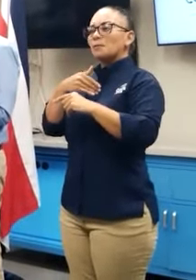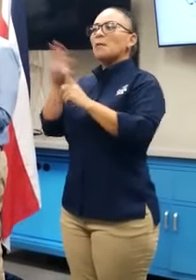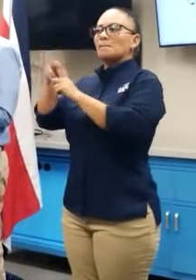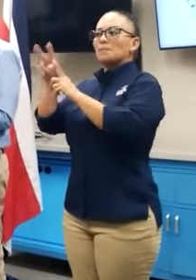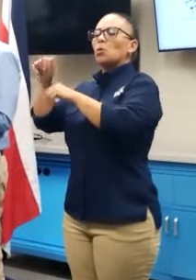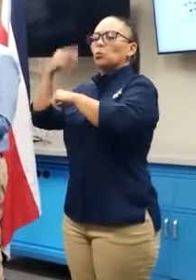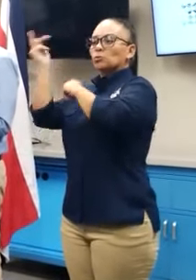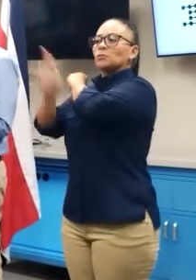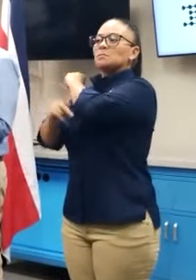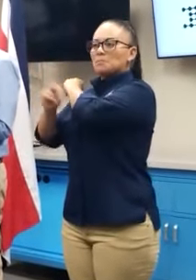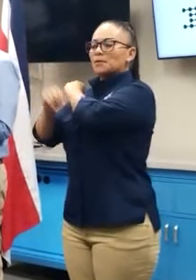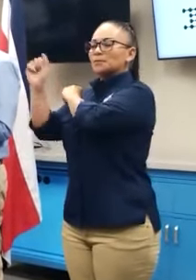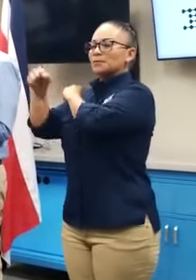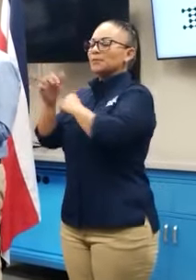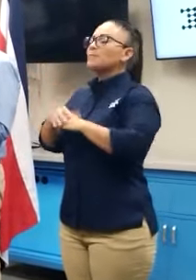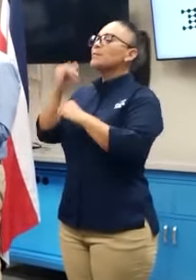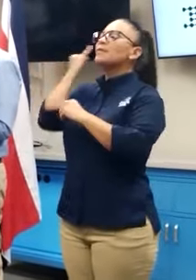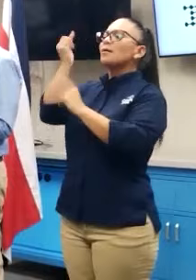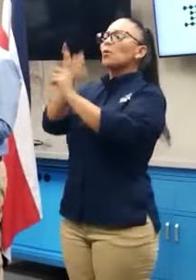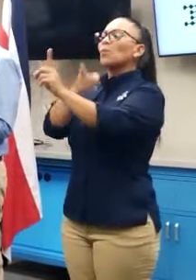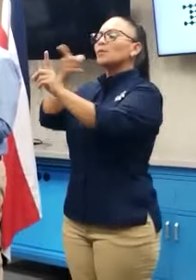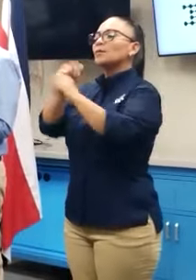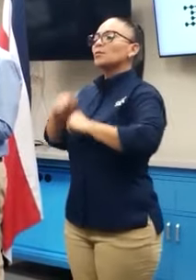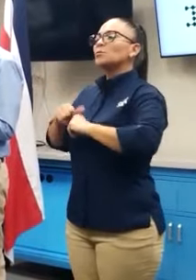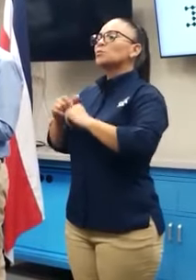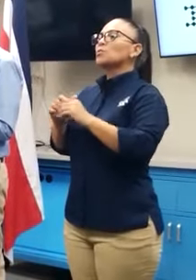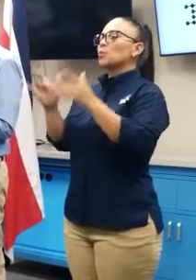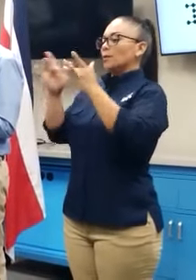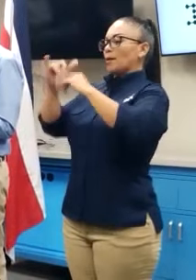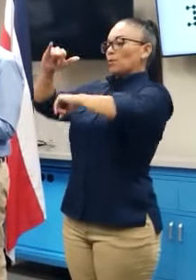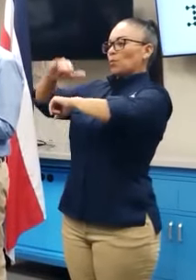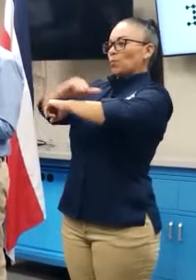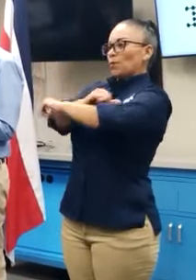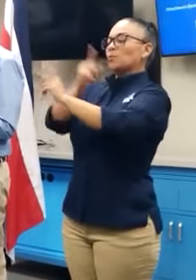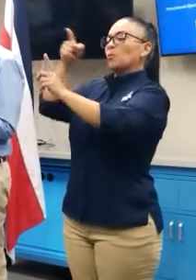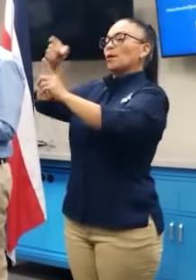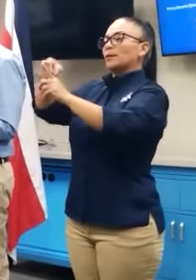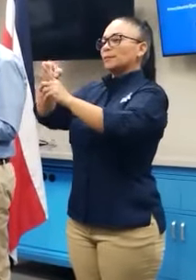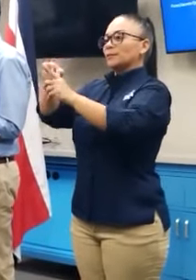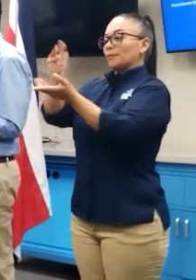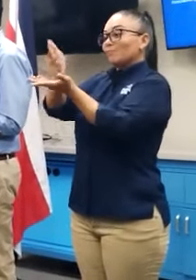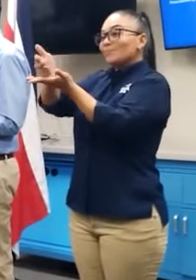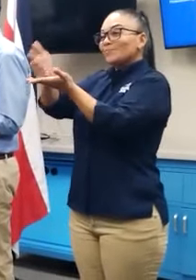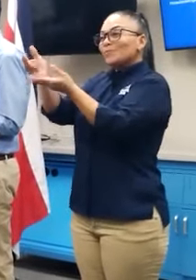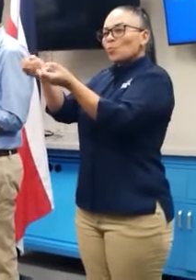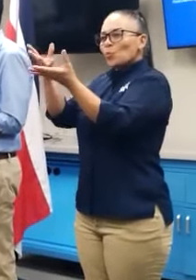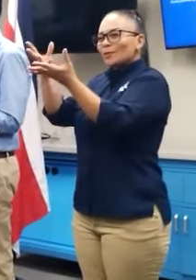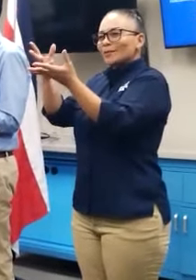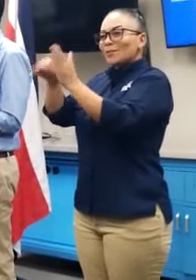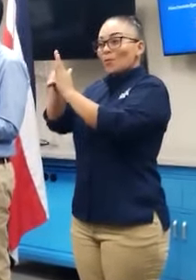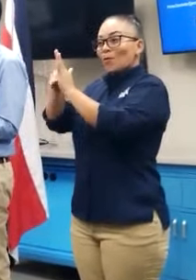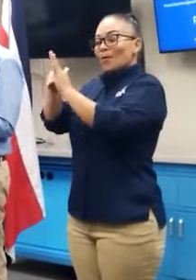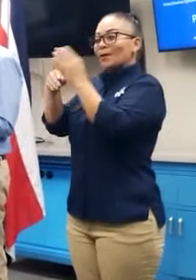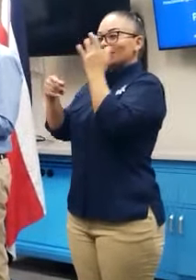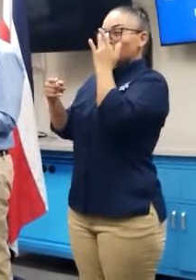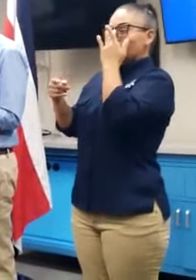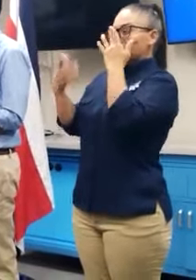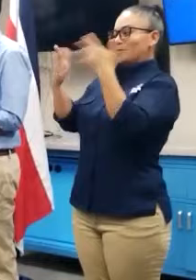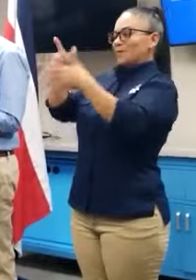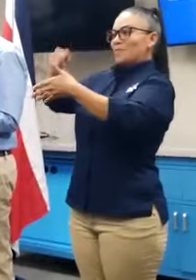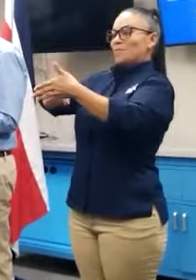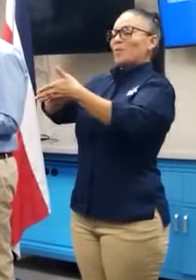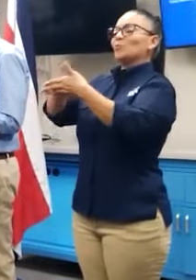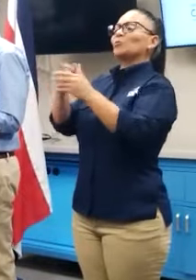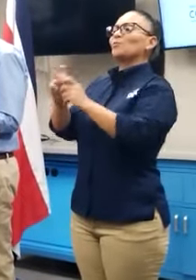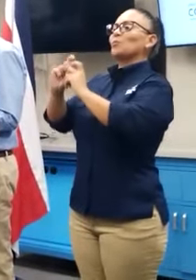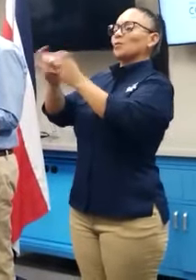otros países. La intención es conectar únicamente el aeropuerto a la estación multimodal, que por cierto hoy firmamos la donación